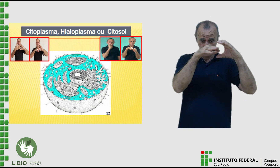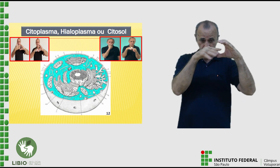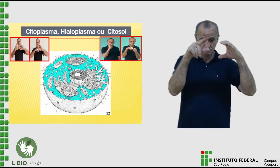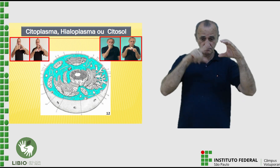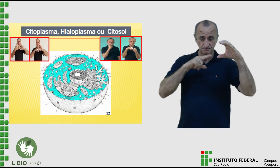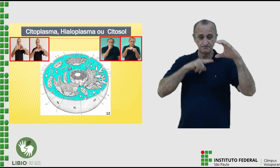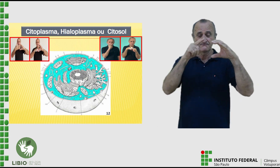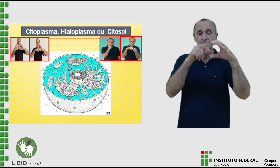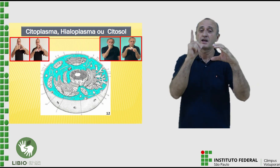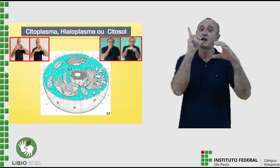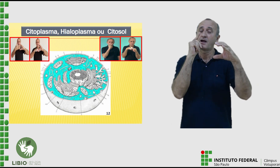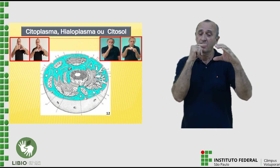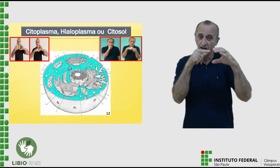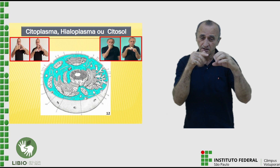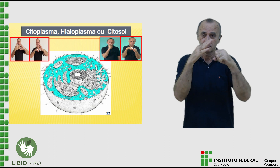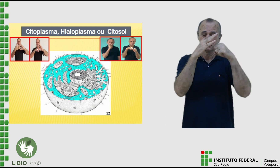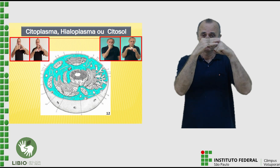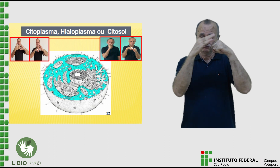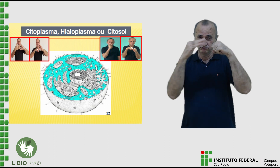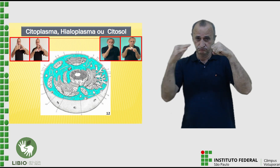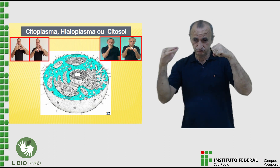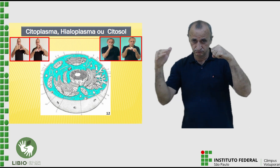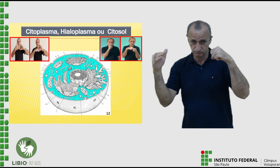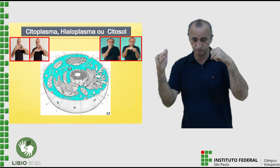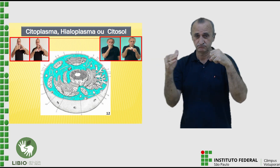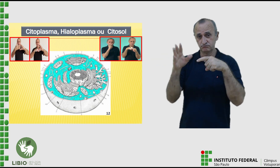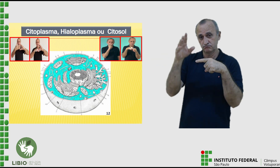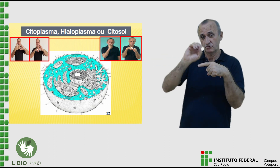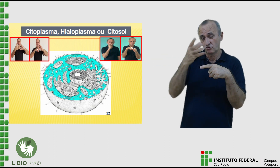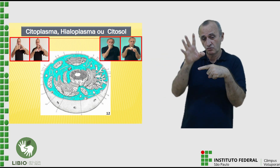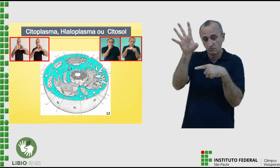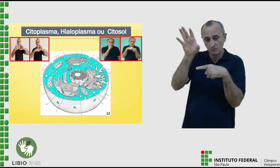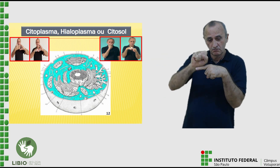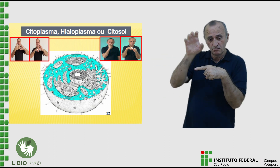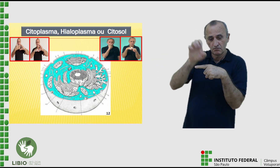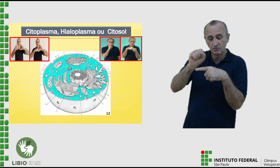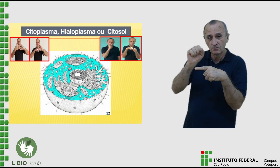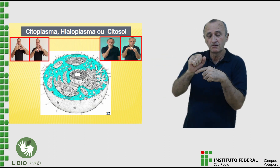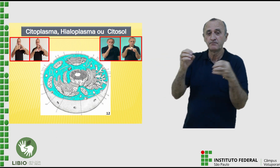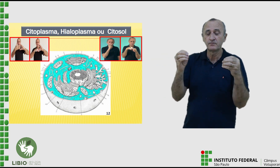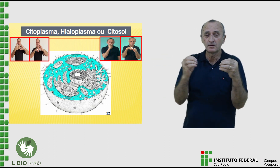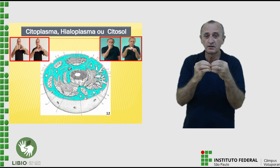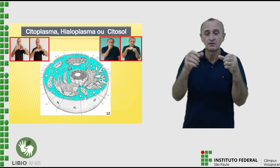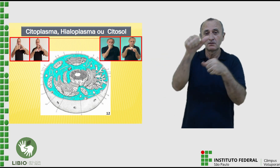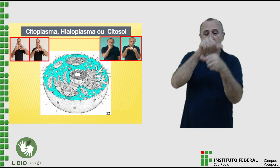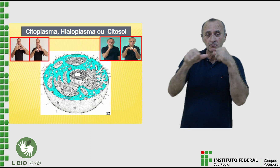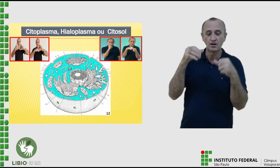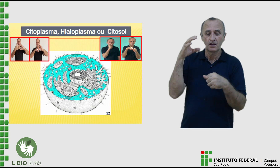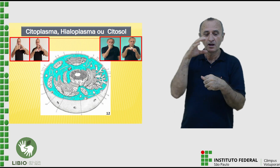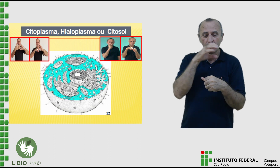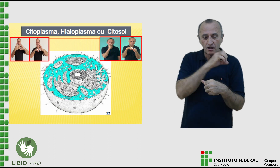Então, no citoplasma, encontramos água, sais minerais